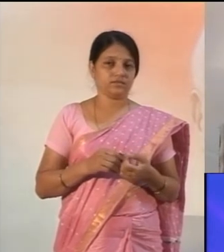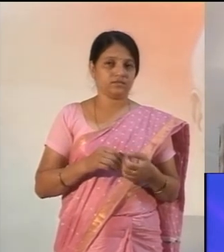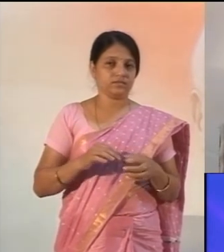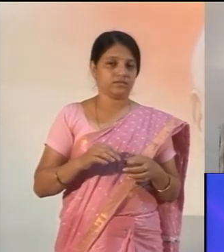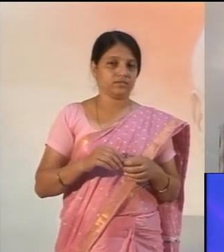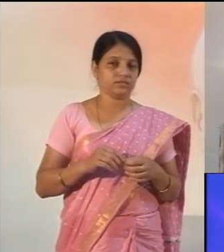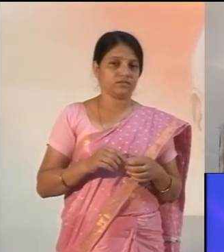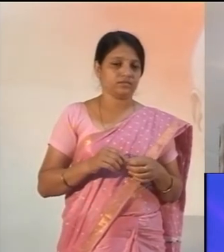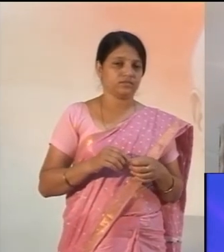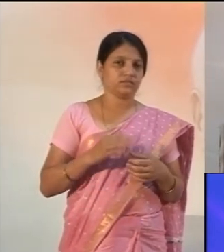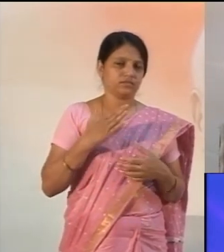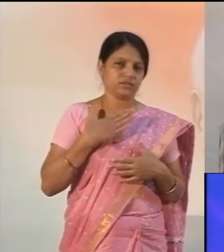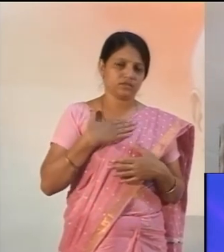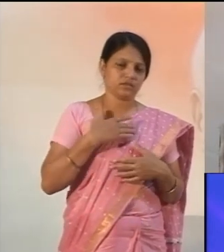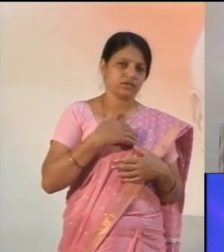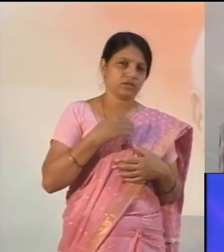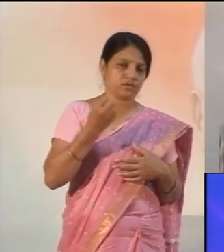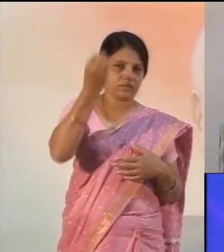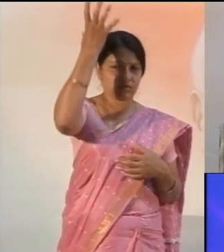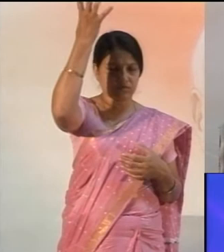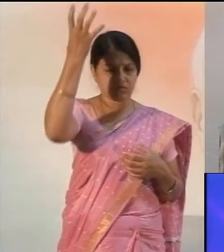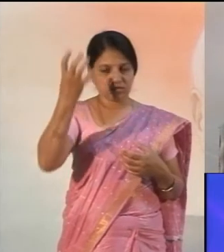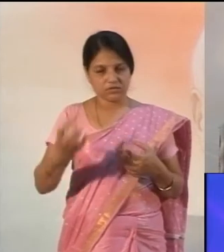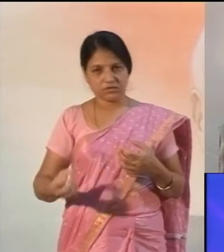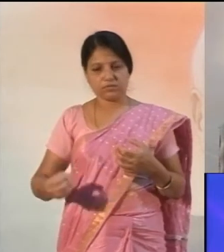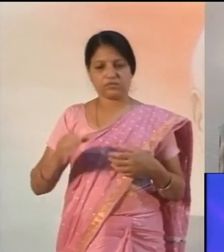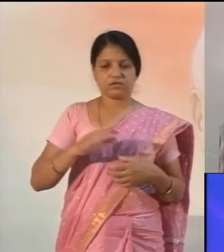अपने दिनचर्या के कार्यों को निभाएं।